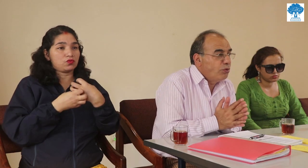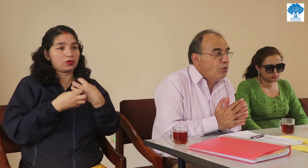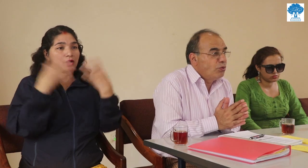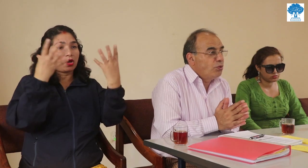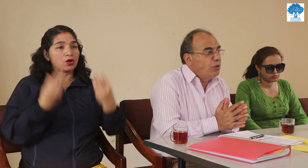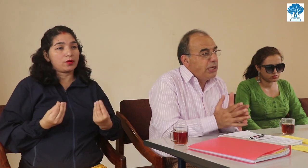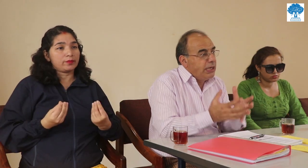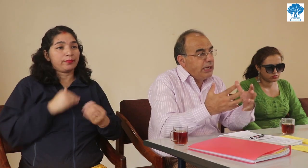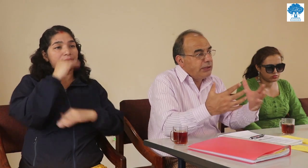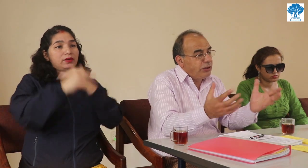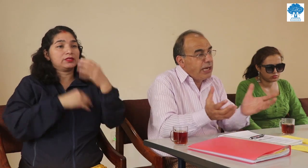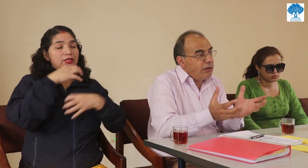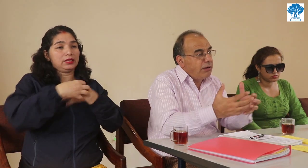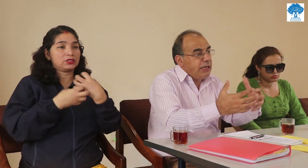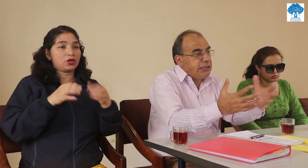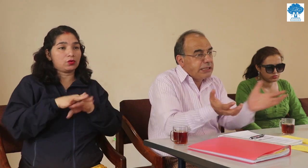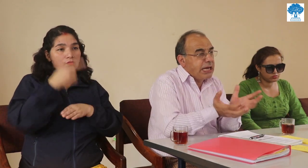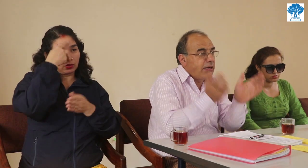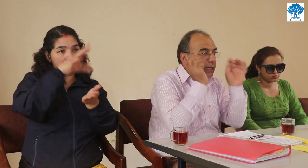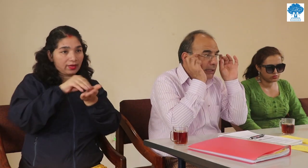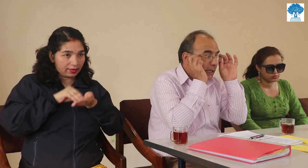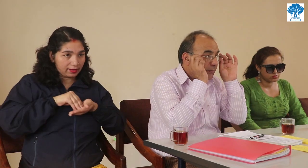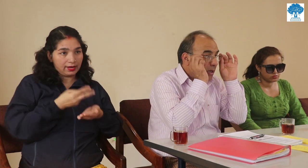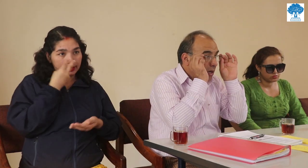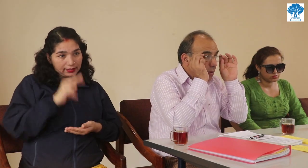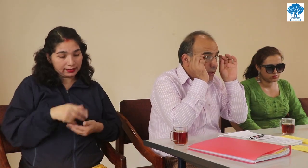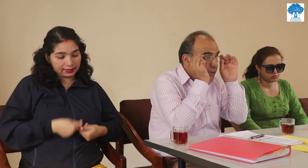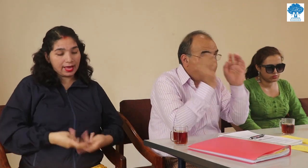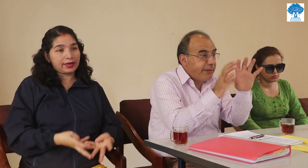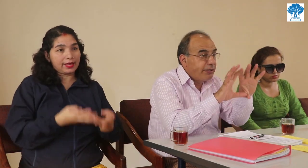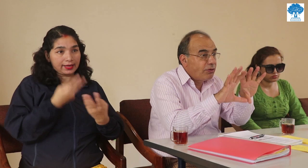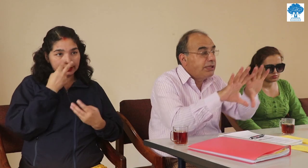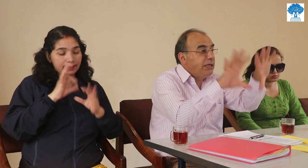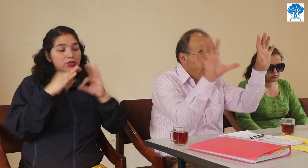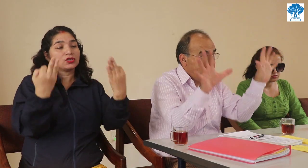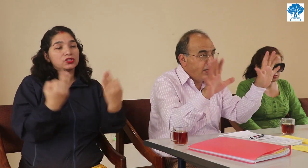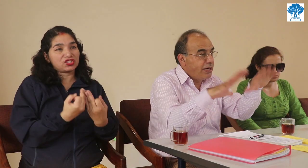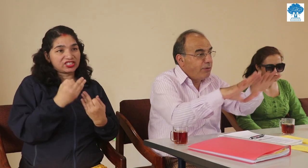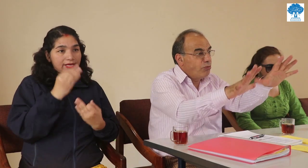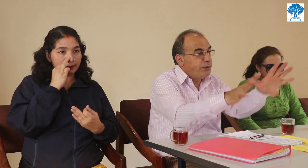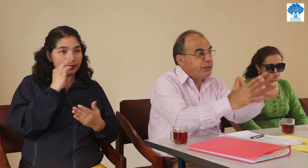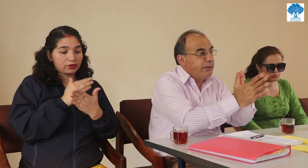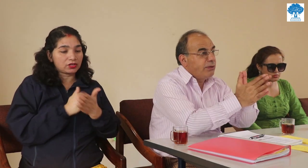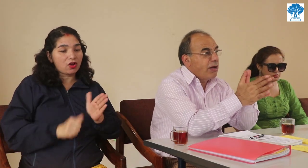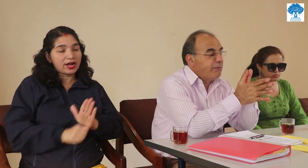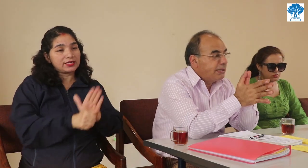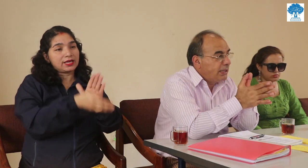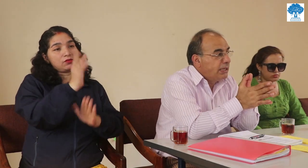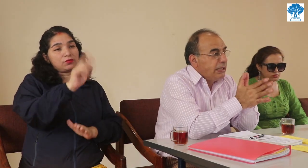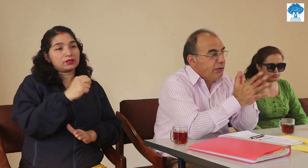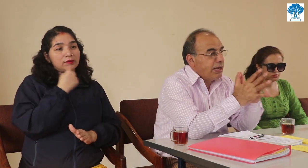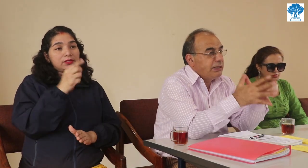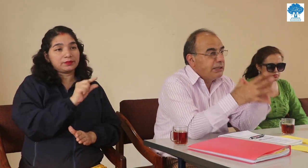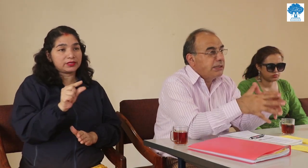विकसित मुलुकहरूको तथ्याङ्कहरूलाई डाटाहरूलाई हेर्दै अब संसारमा हामीले कसरी यसलाई अगाडि बढाउनुपर्छ भन्ने कुराहरूमा